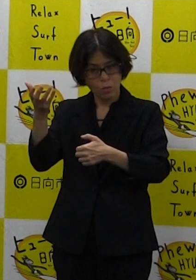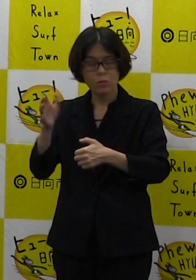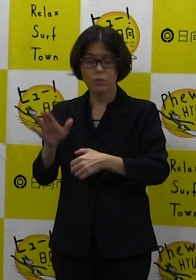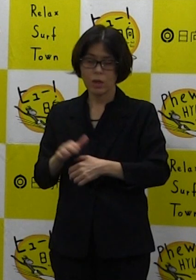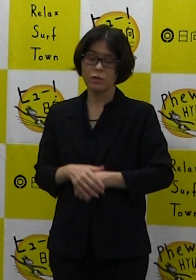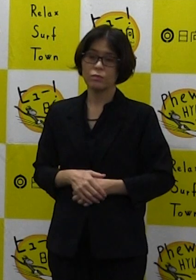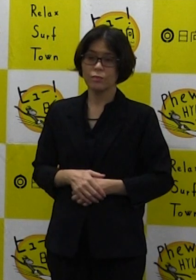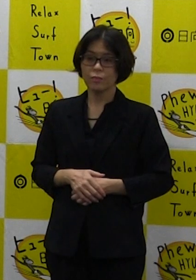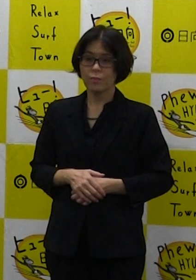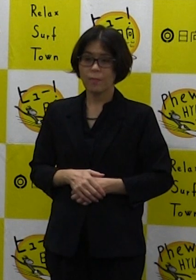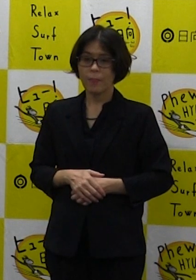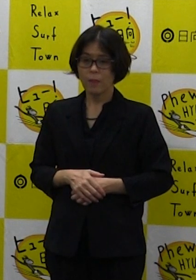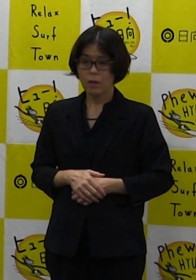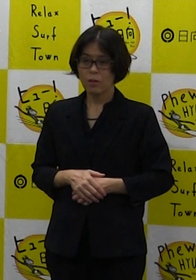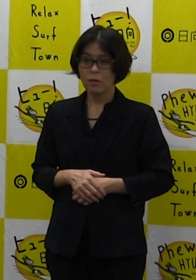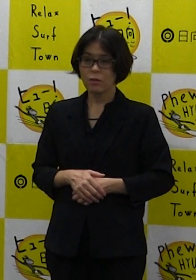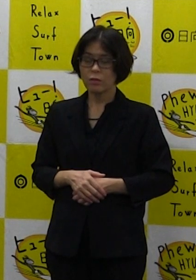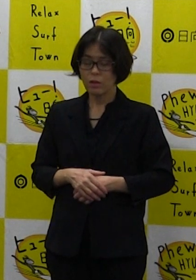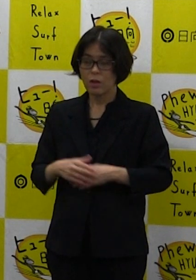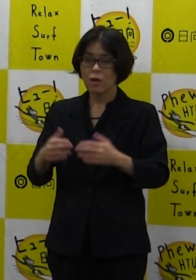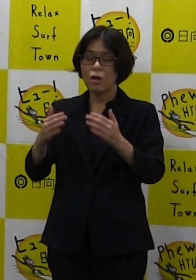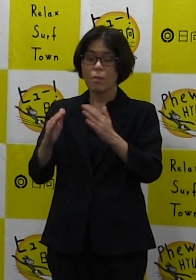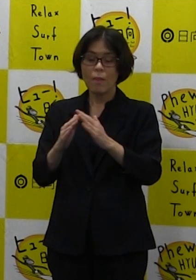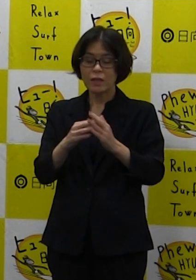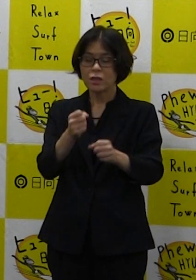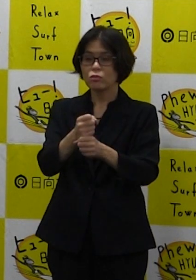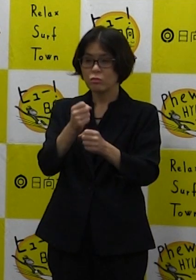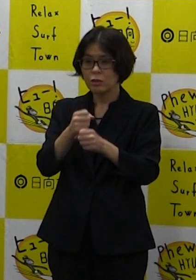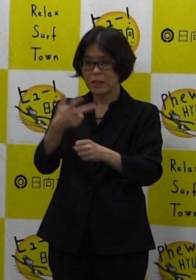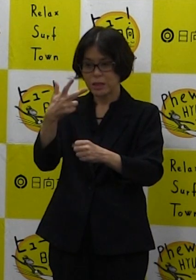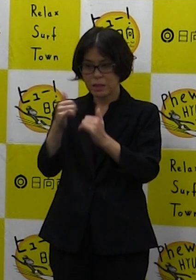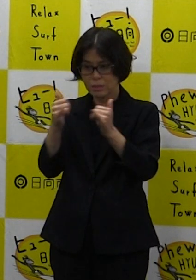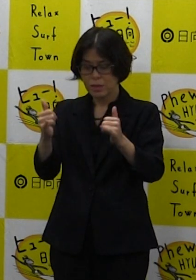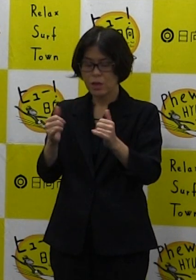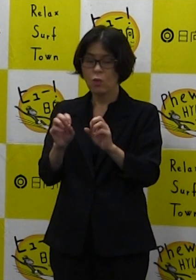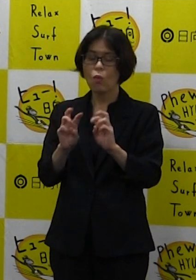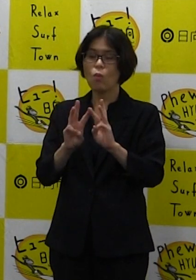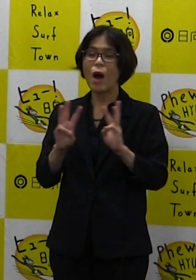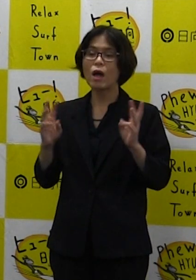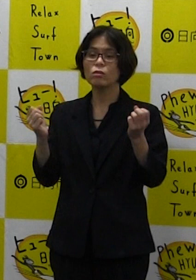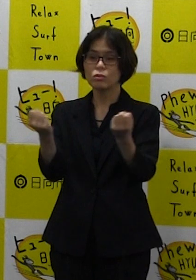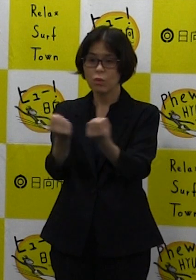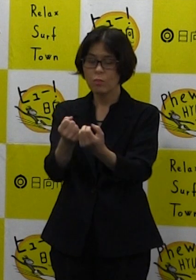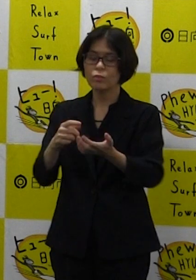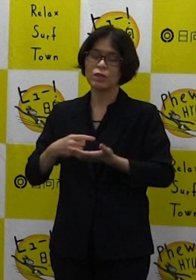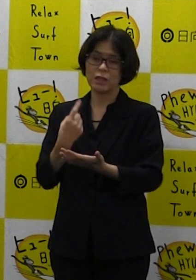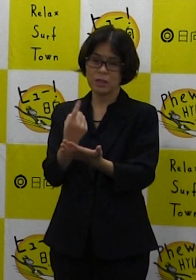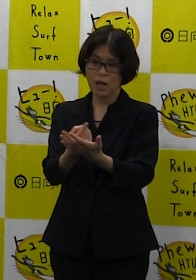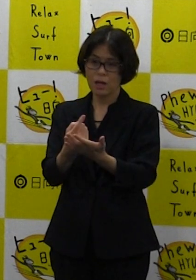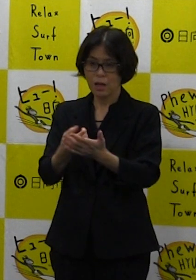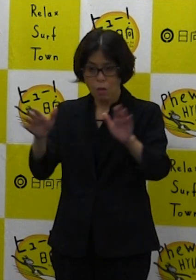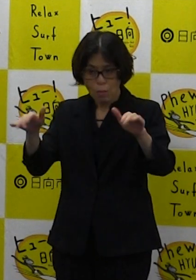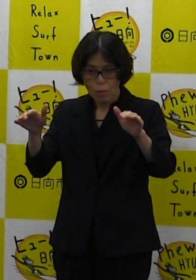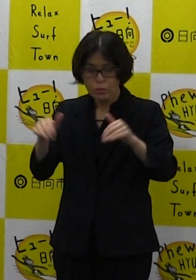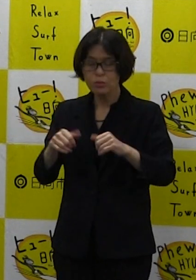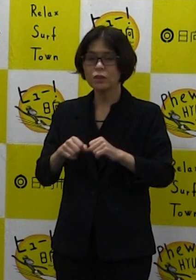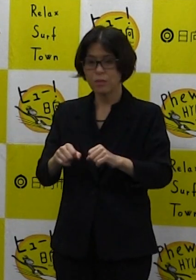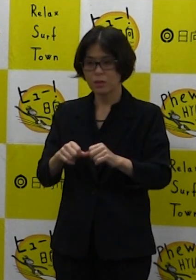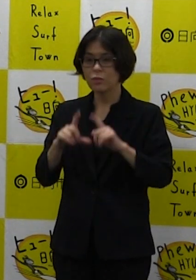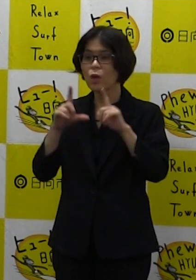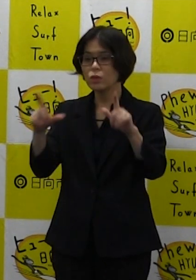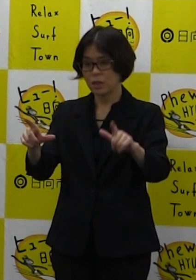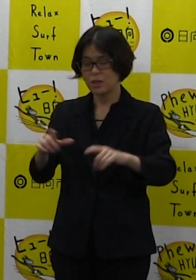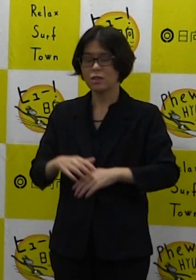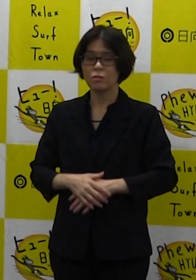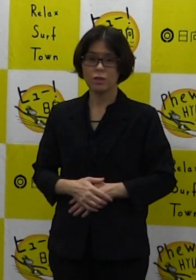つきましてはまちづくり市民ワークショップに参加いただける方を募集しますのでお知らせをします